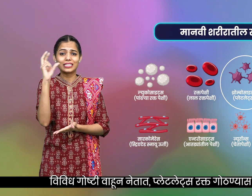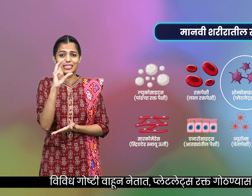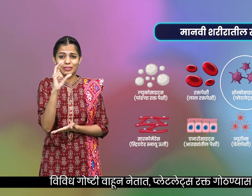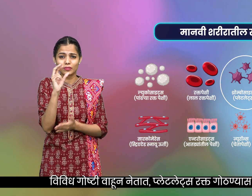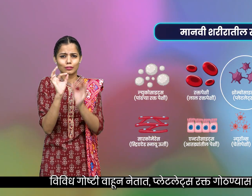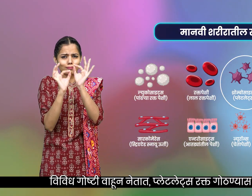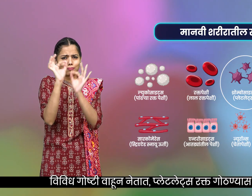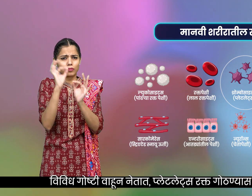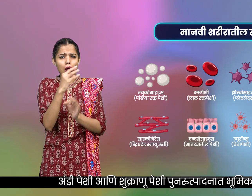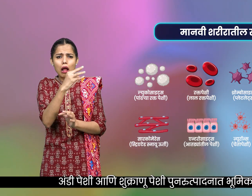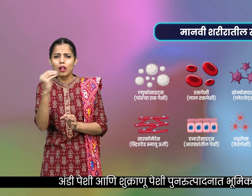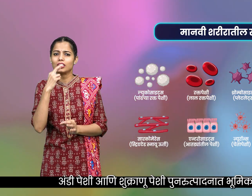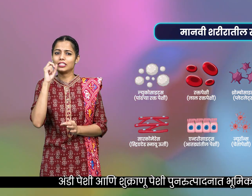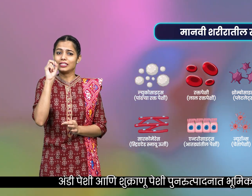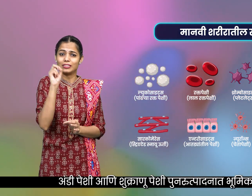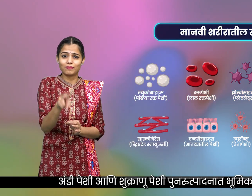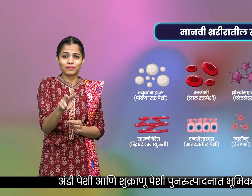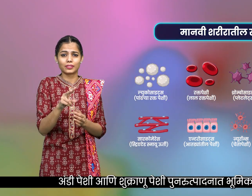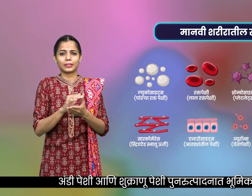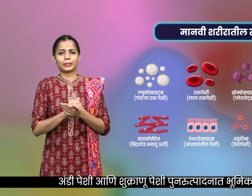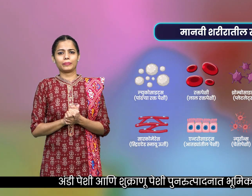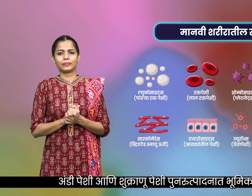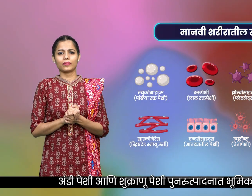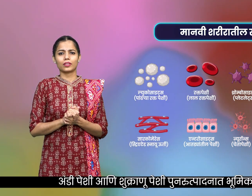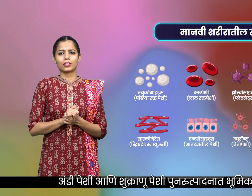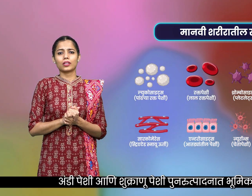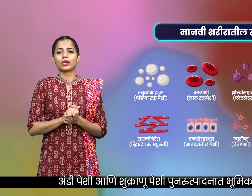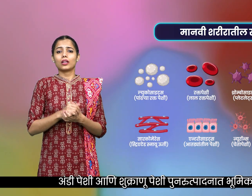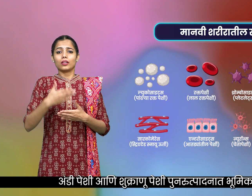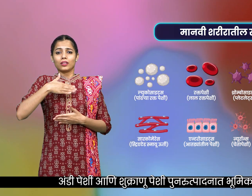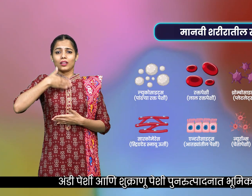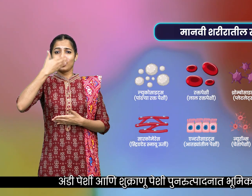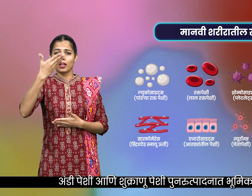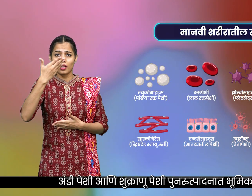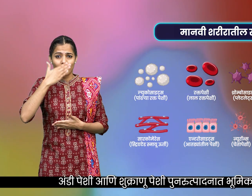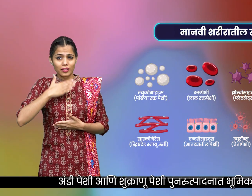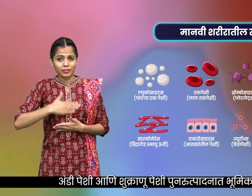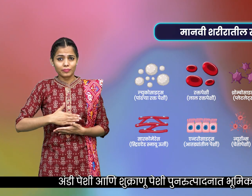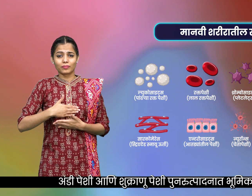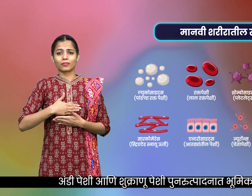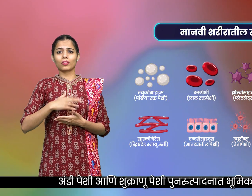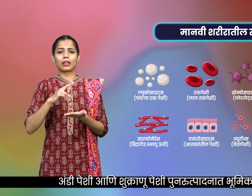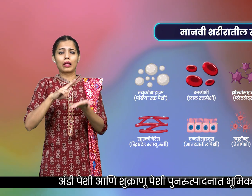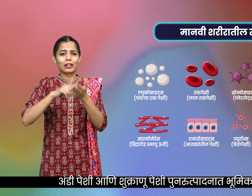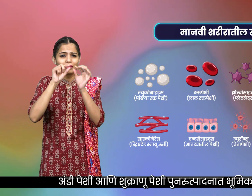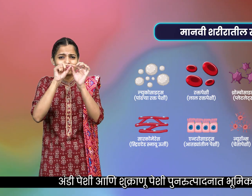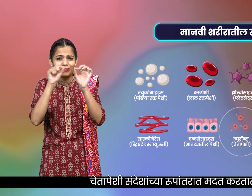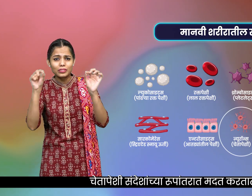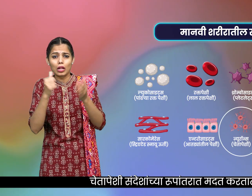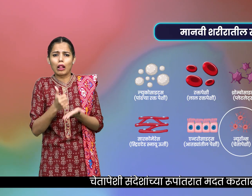करते. अंडी पेशी, शुक्राणू पेशी पुनरुत्पादनात भूमिका बजावतात.